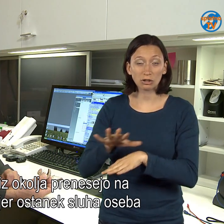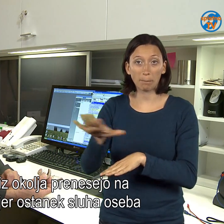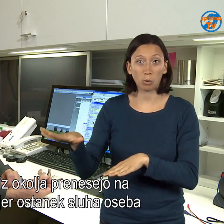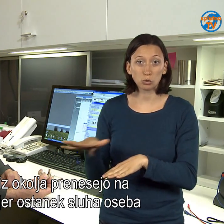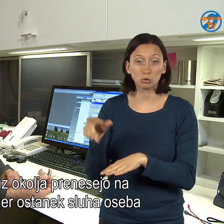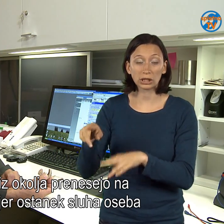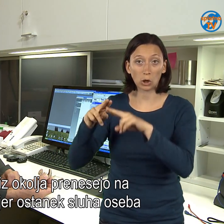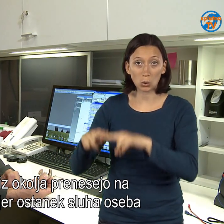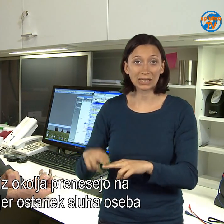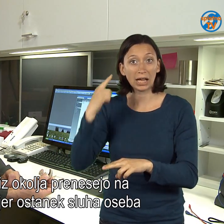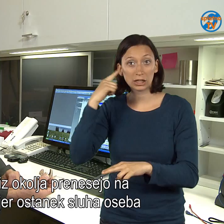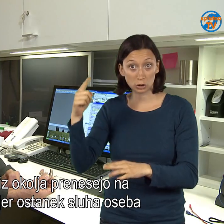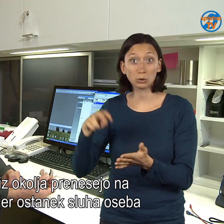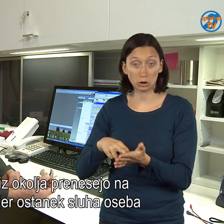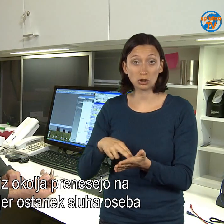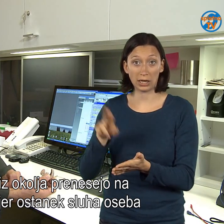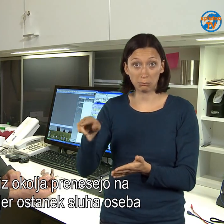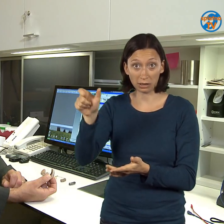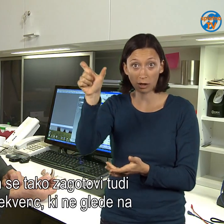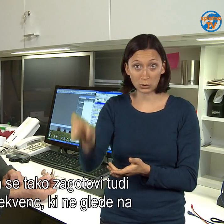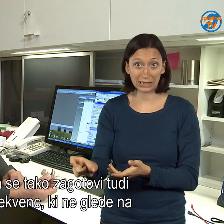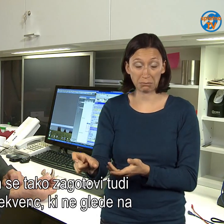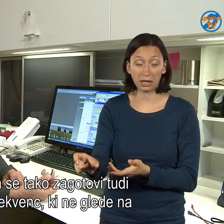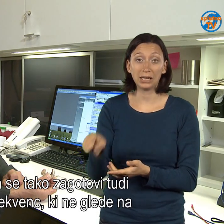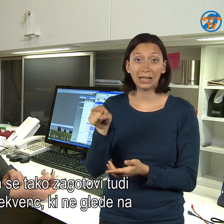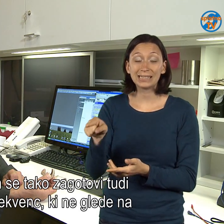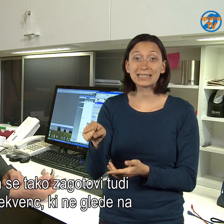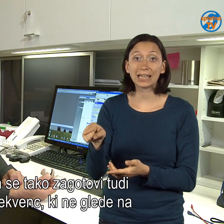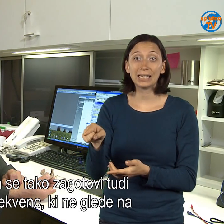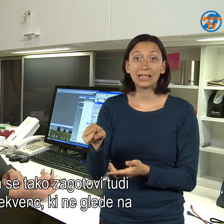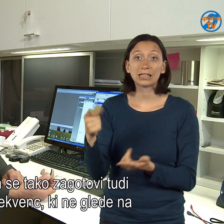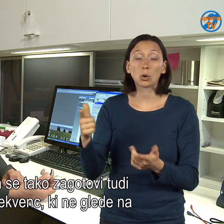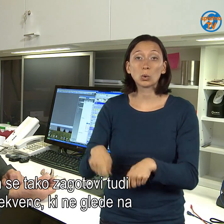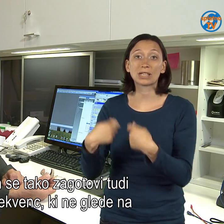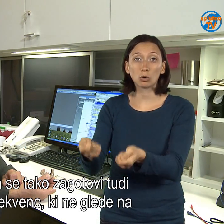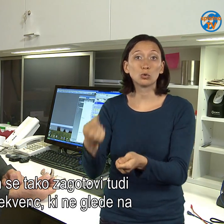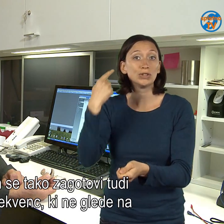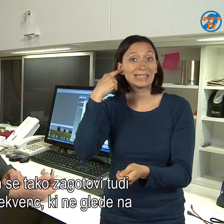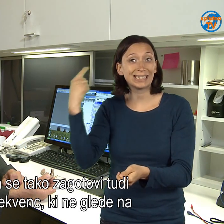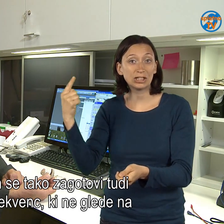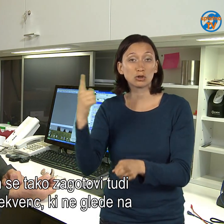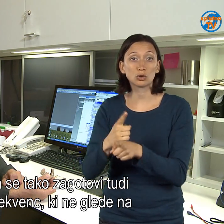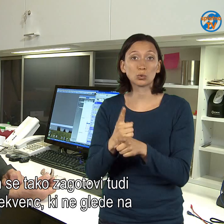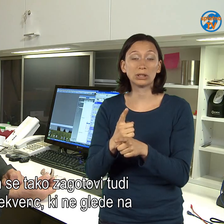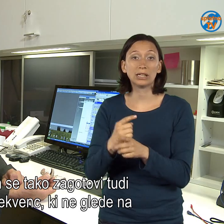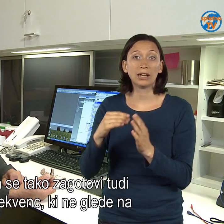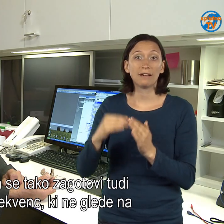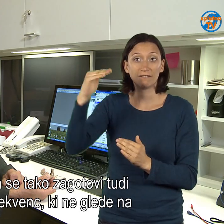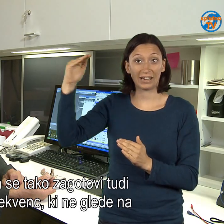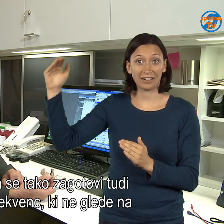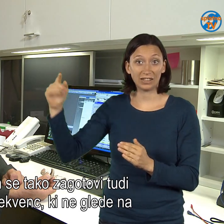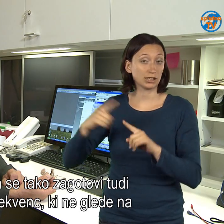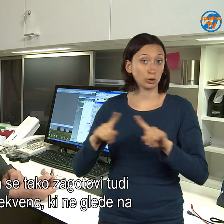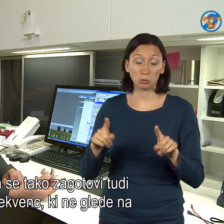na področje, kjer ostanek sluha še ima oseba in se tako zagotovi slišnost tudi frekvenc,